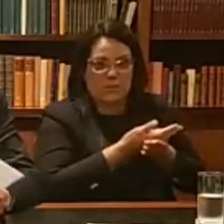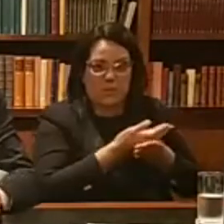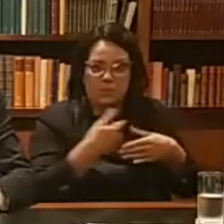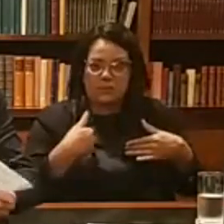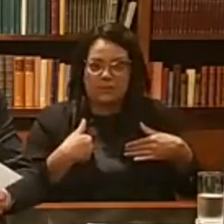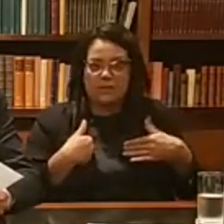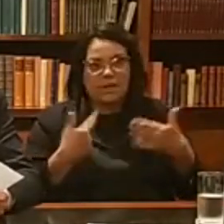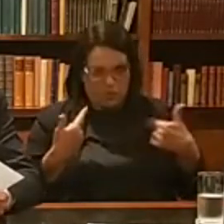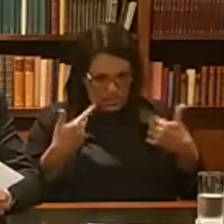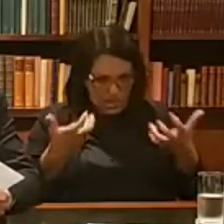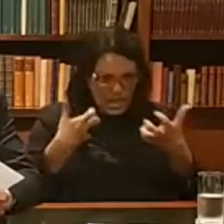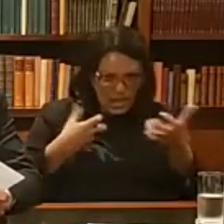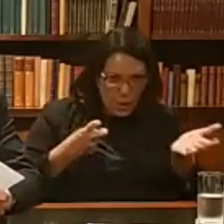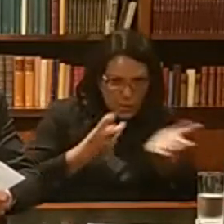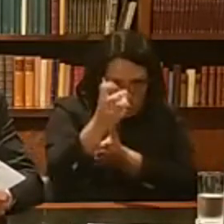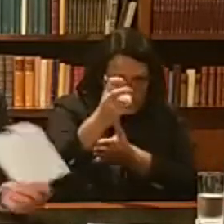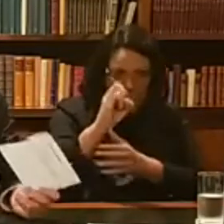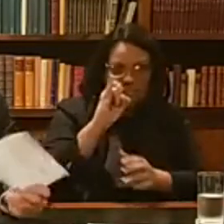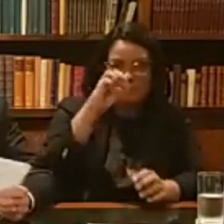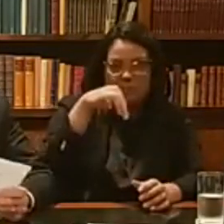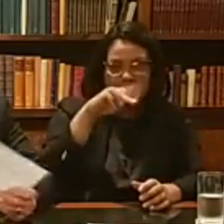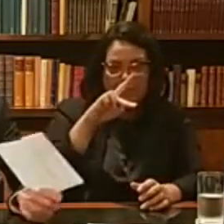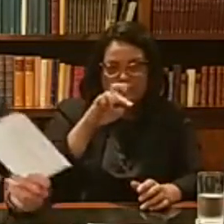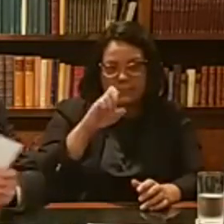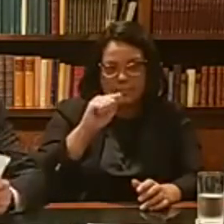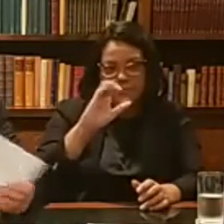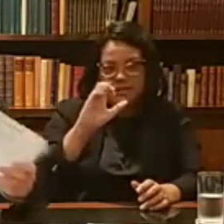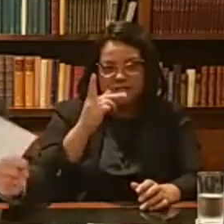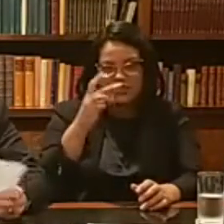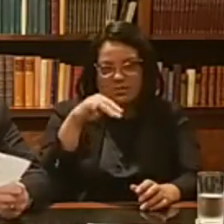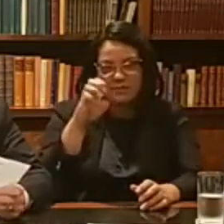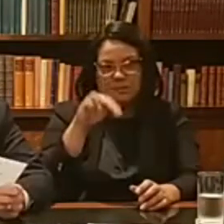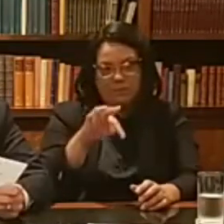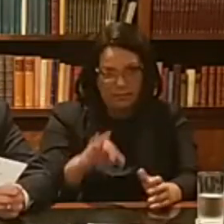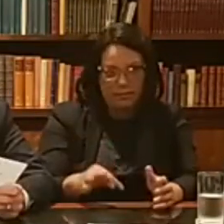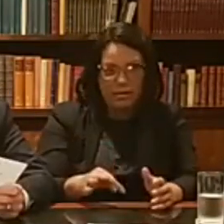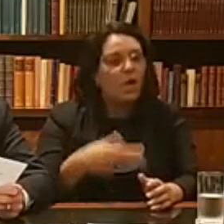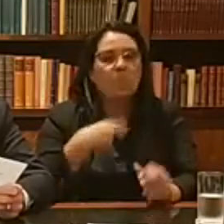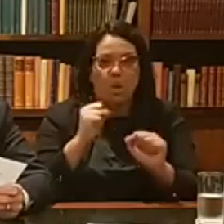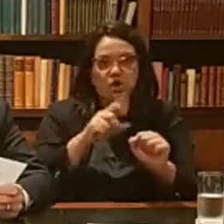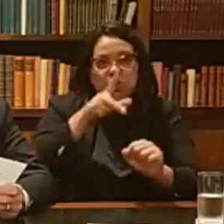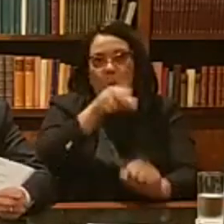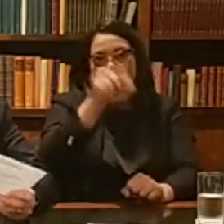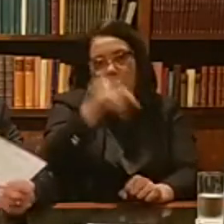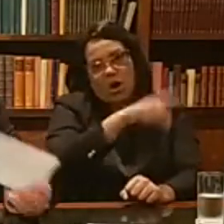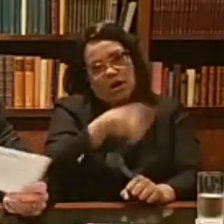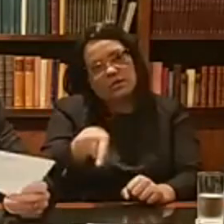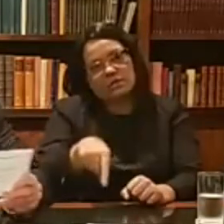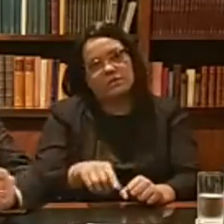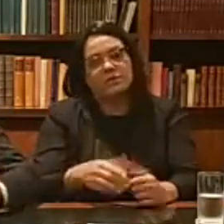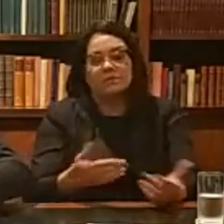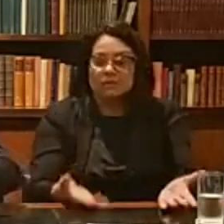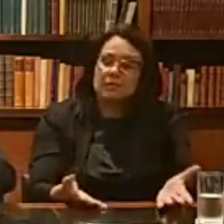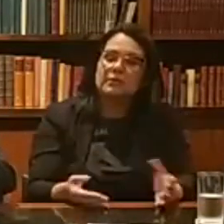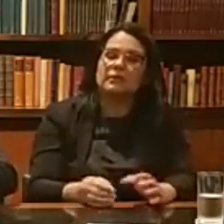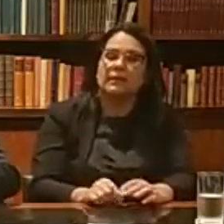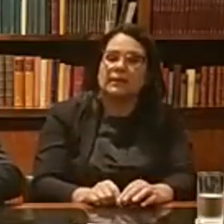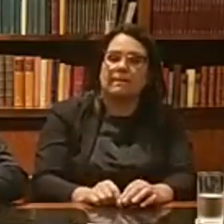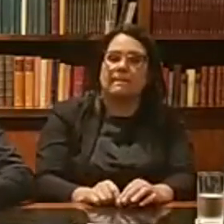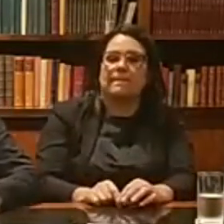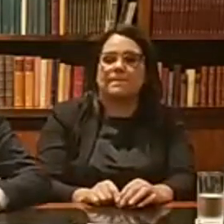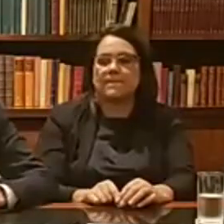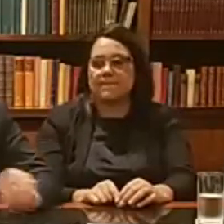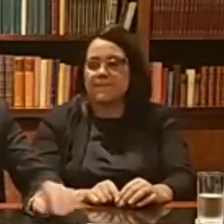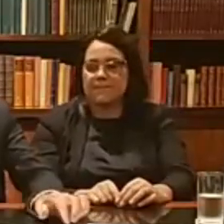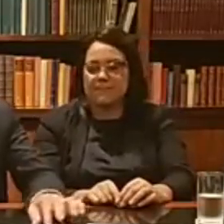querem que eu corra isso do impeachment? Não. Tudo bem, a gente corre do impeachment e veta. Tá? É a mesma coisa